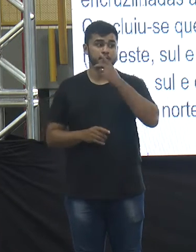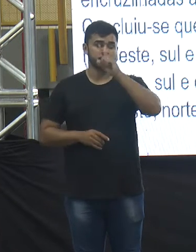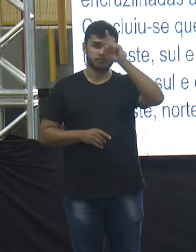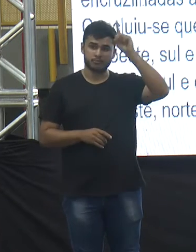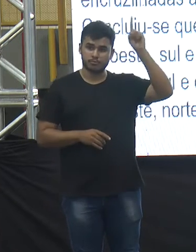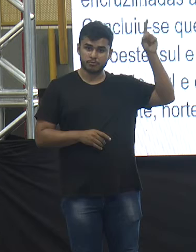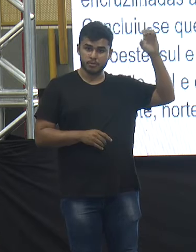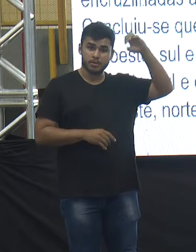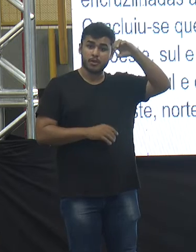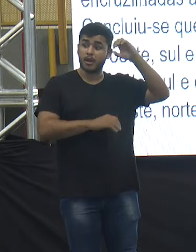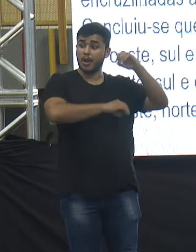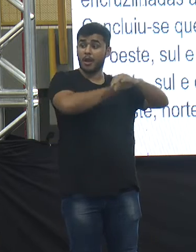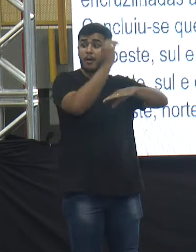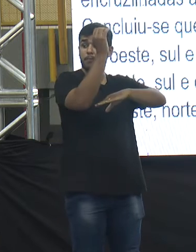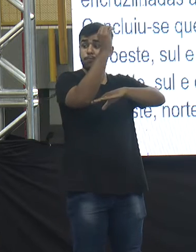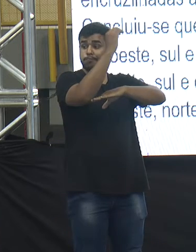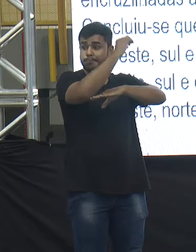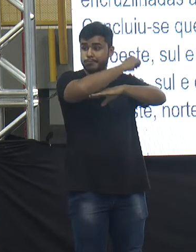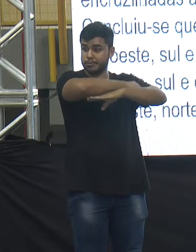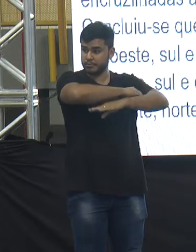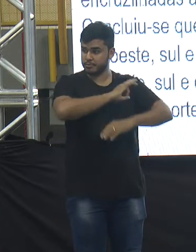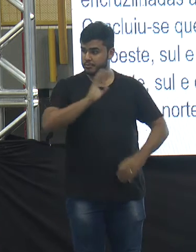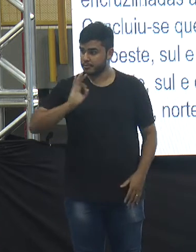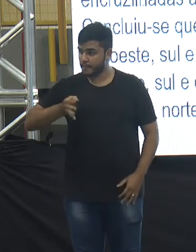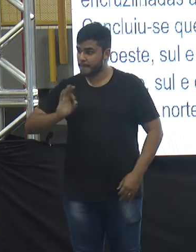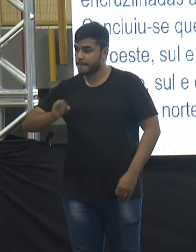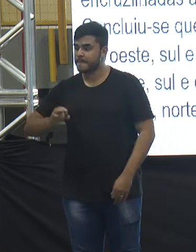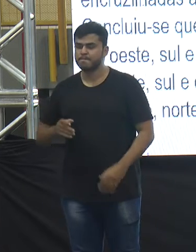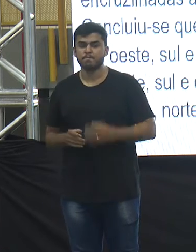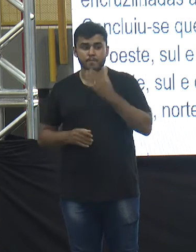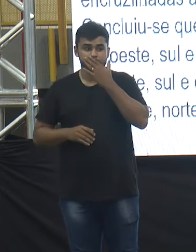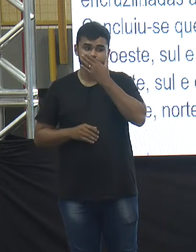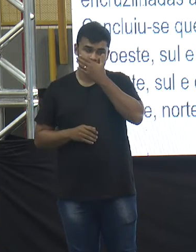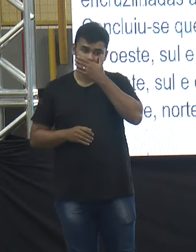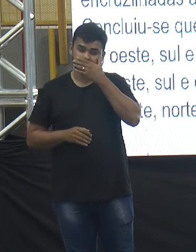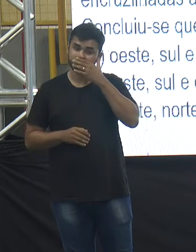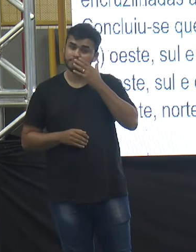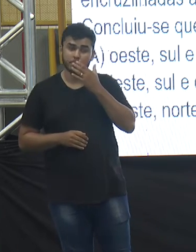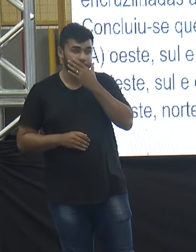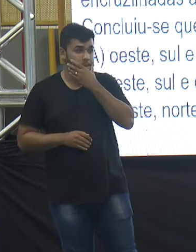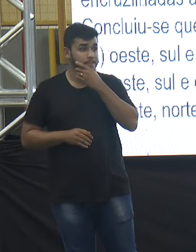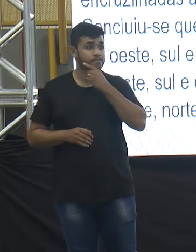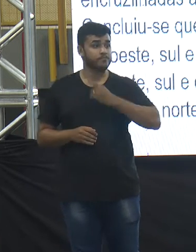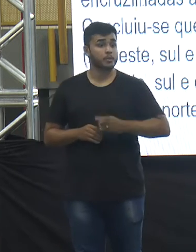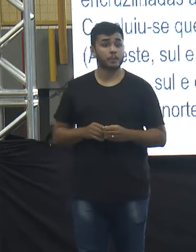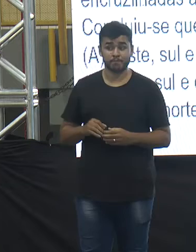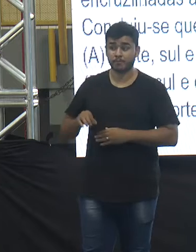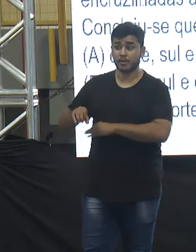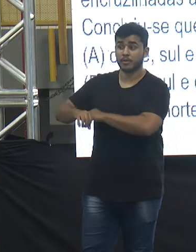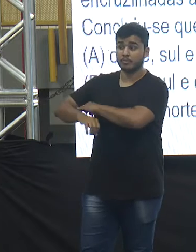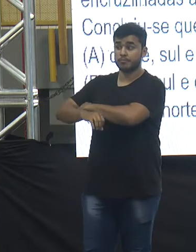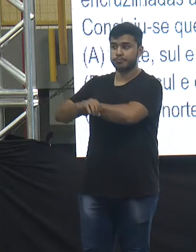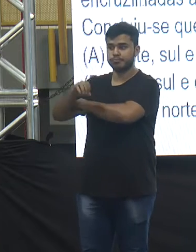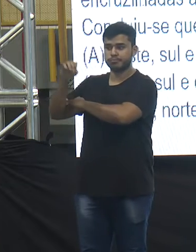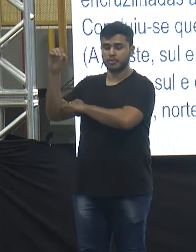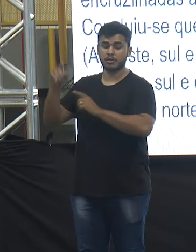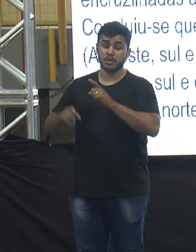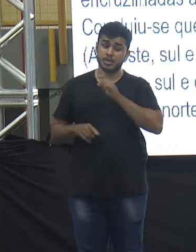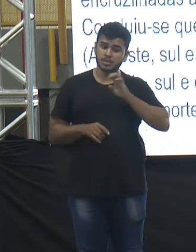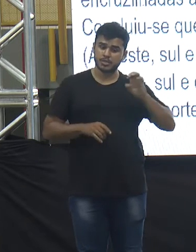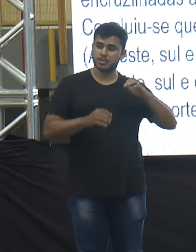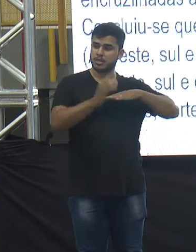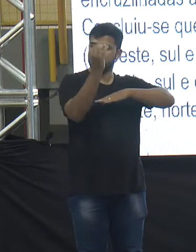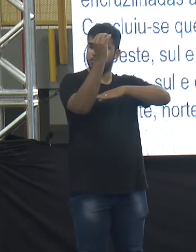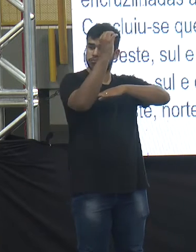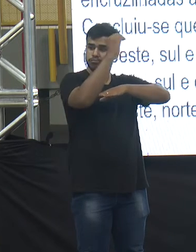esquerda. Beleza. O que é que eu tenho à esquerda? O poente. O que é que eu tenho à esquerda? O oeste. Então, na